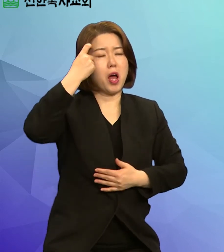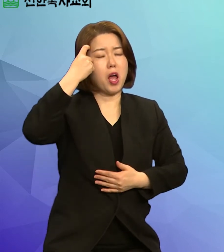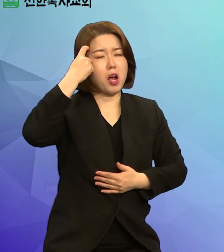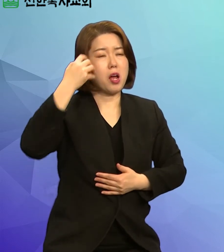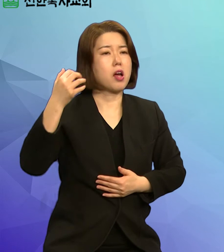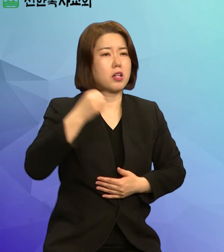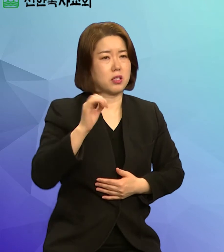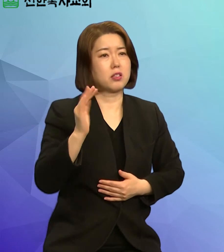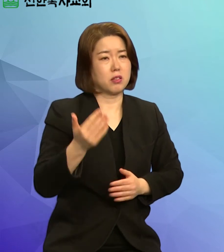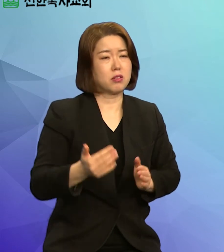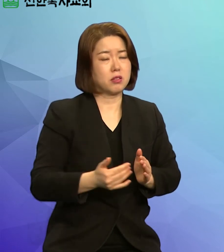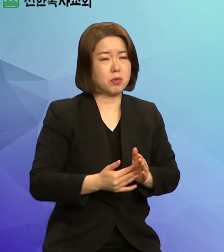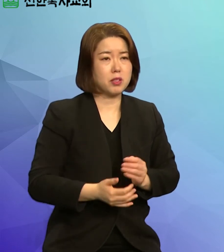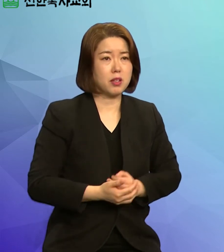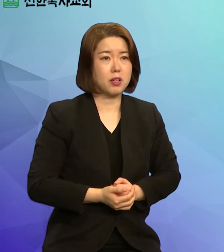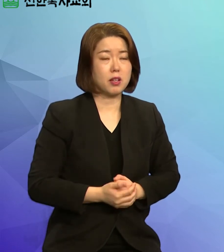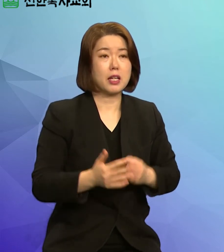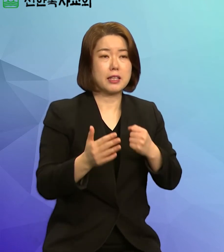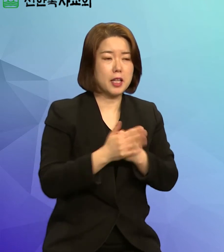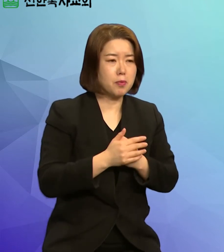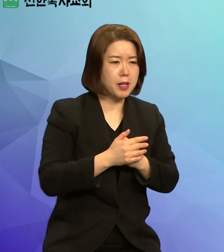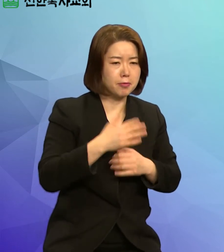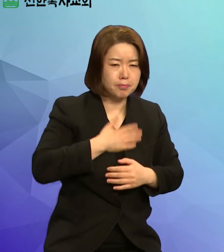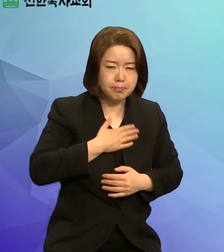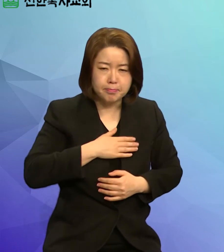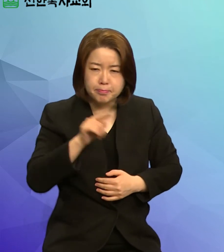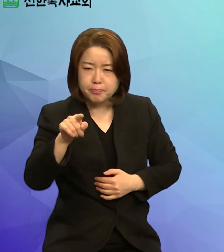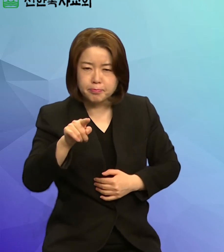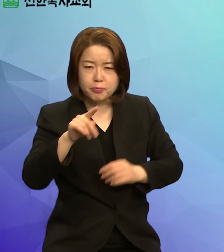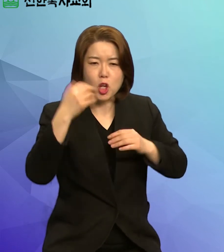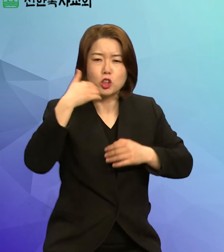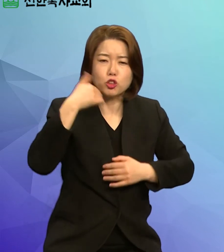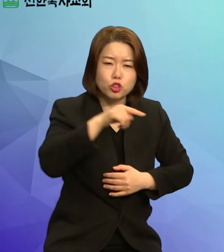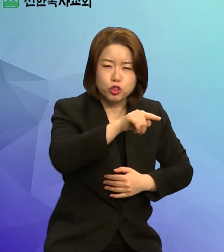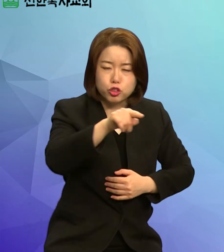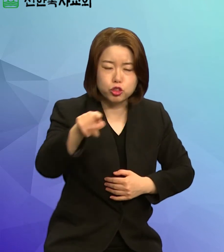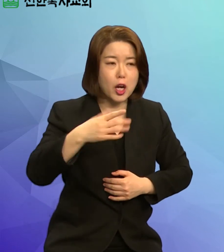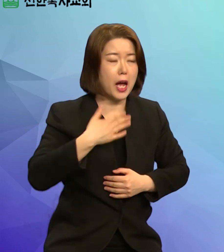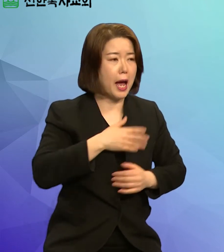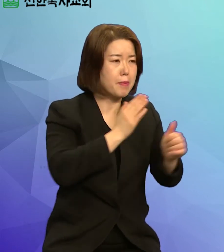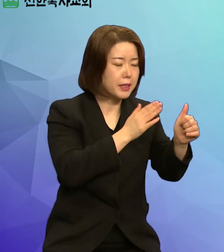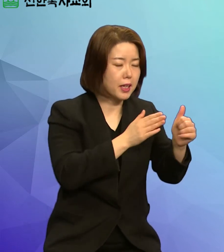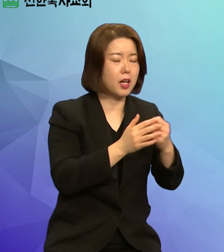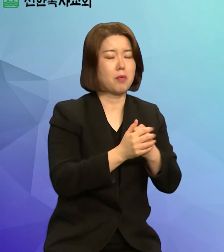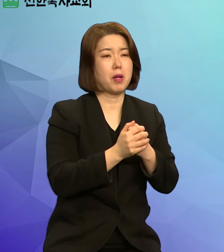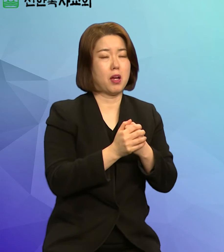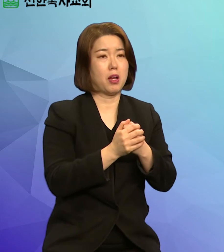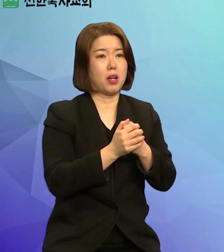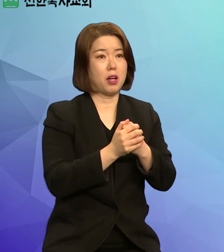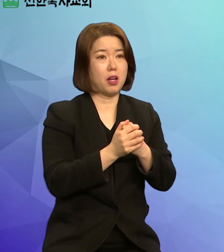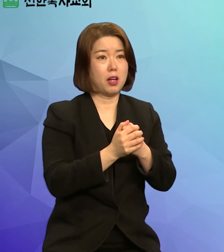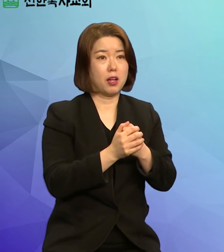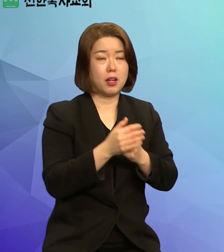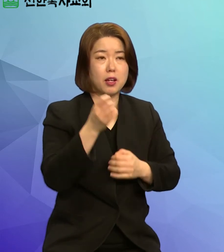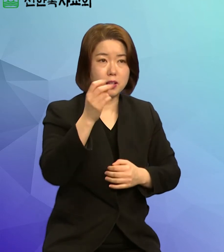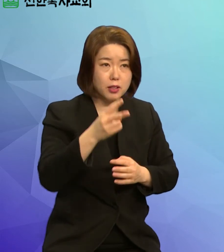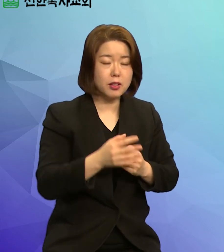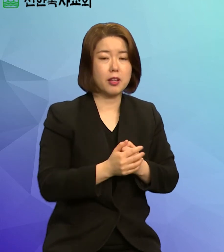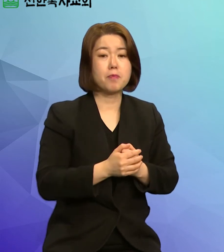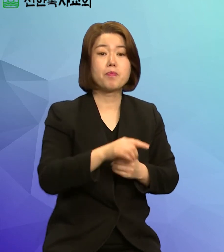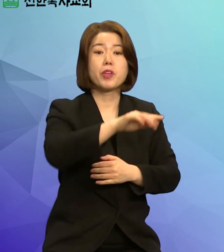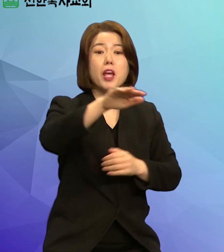들었습니다. 그래서 수소문해서 그분의 사정을 좀 알아보시라고 부탁을 드렸는데 그분의